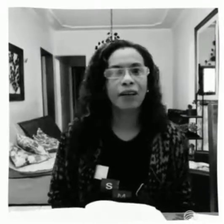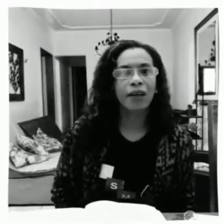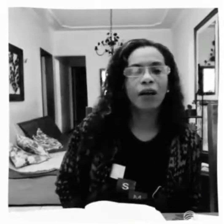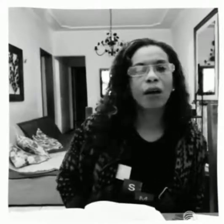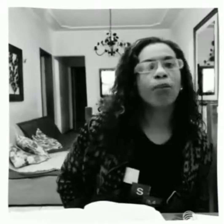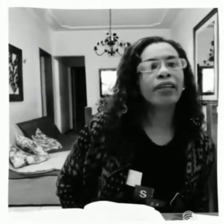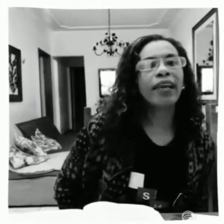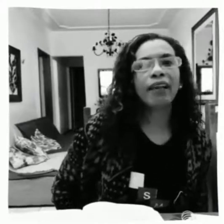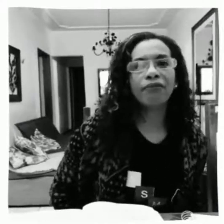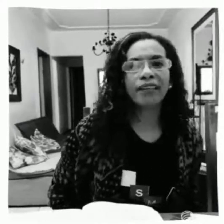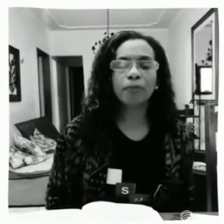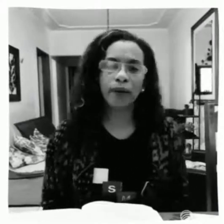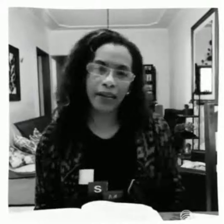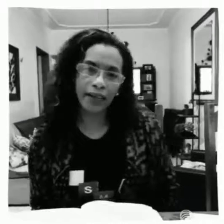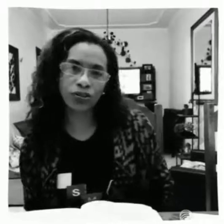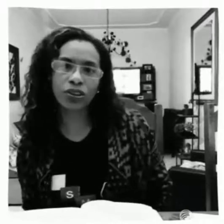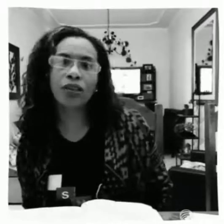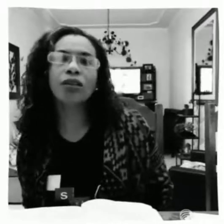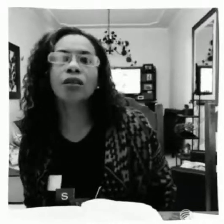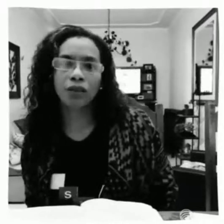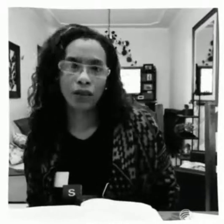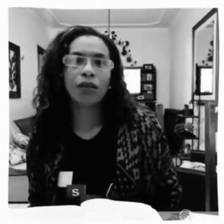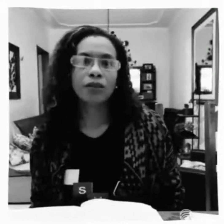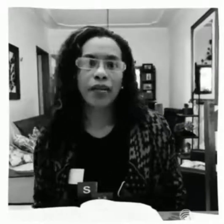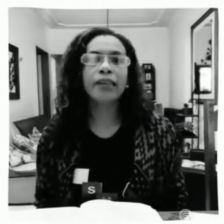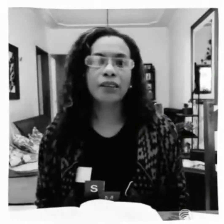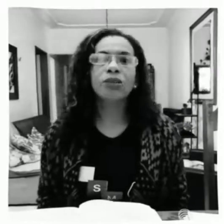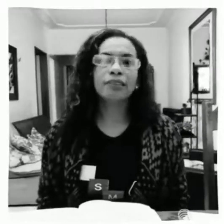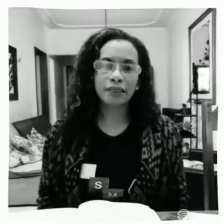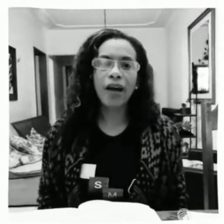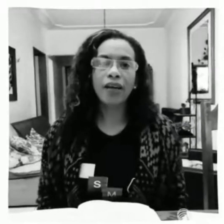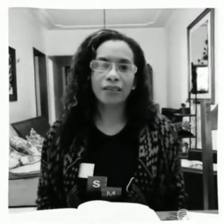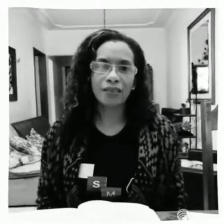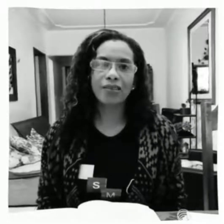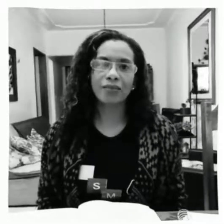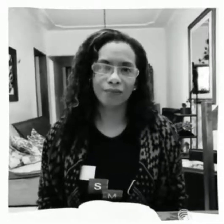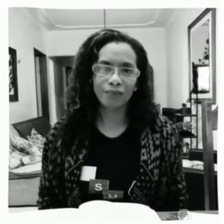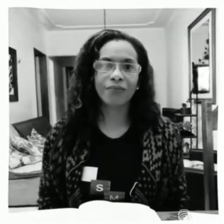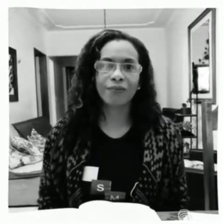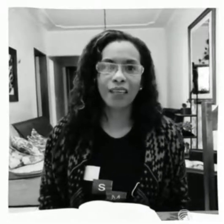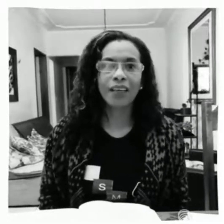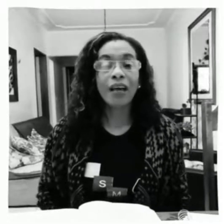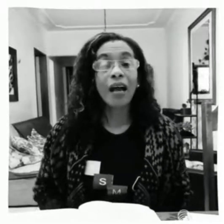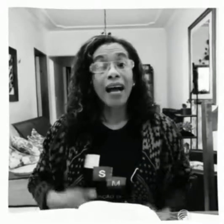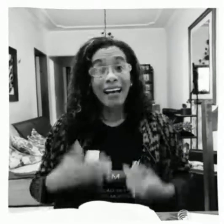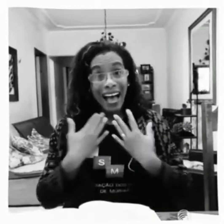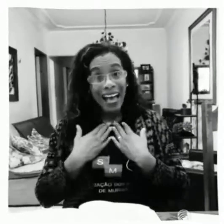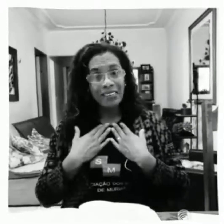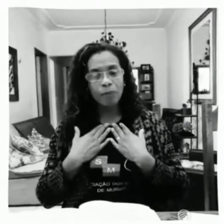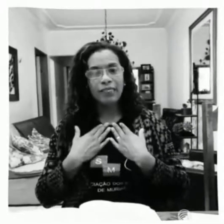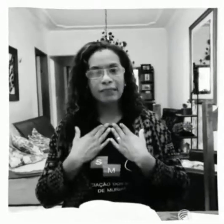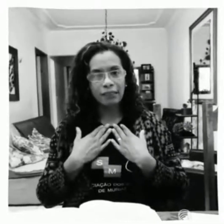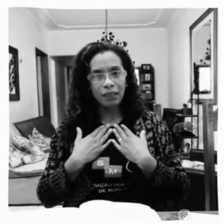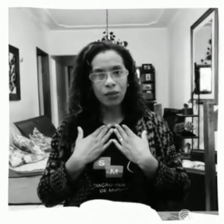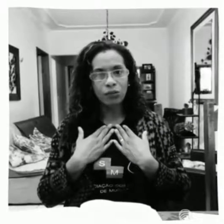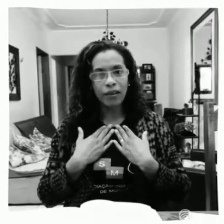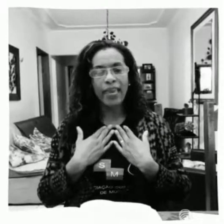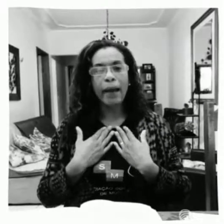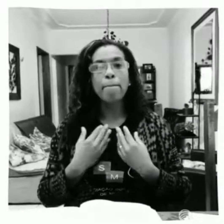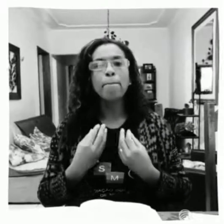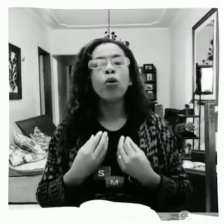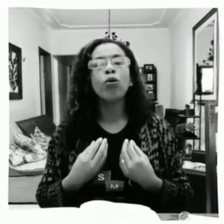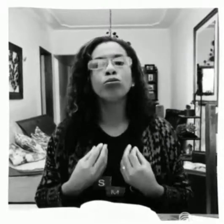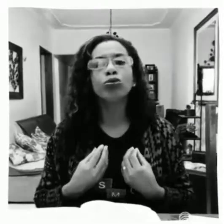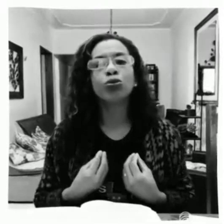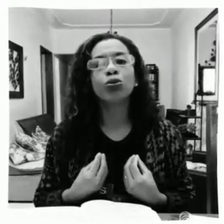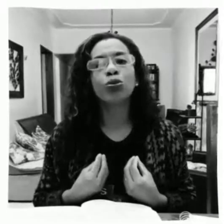Faz. Porque ela faz parte da língua de sinais. A expressão é